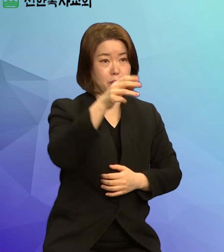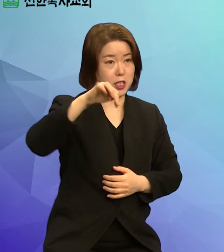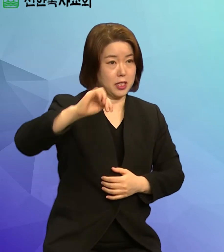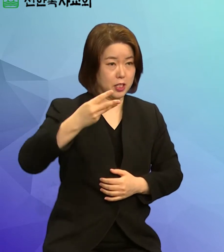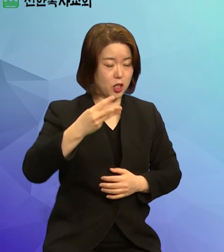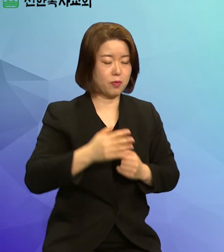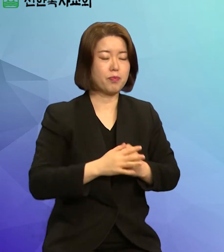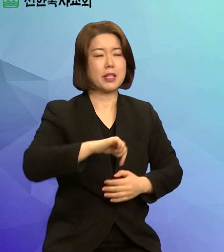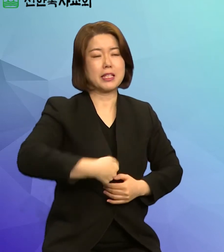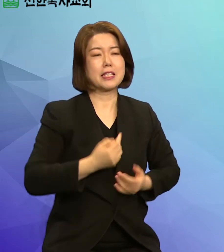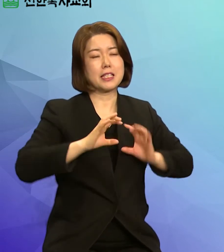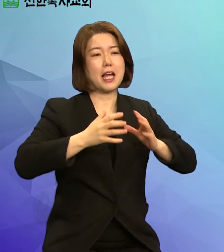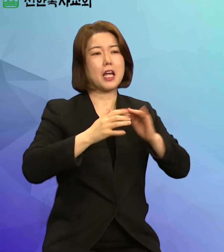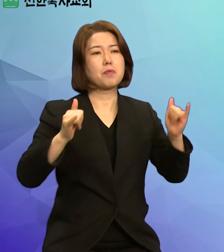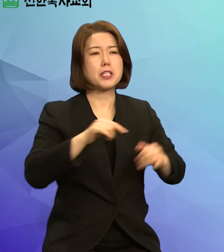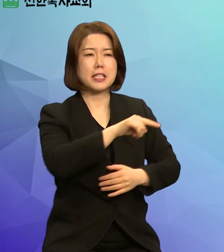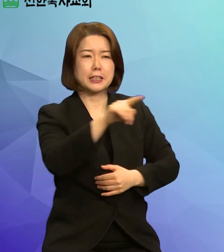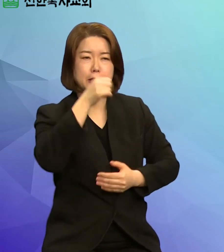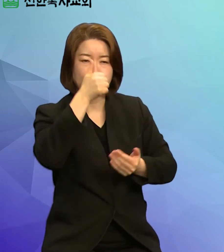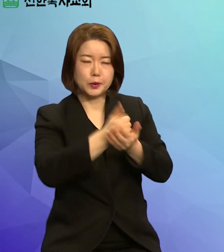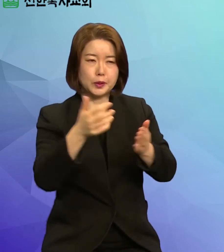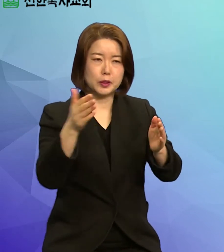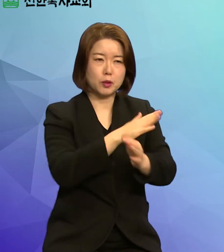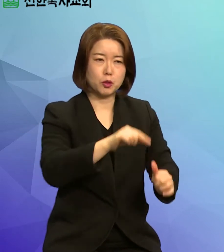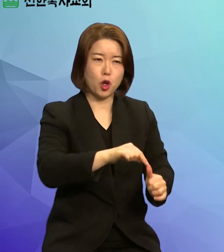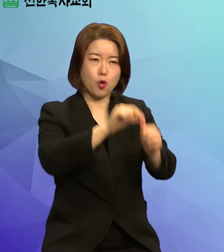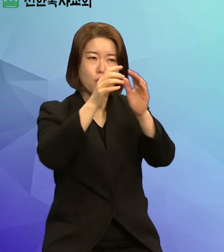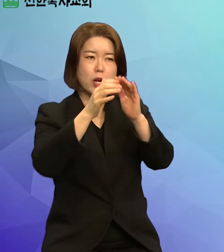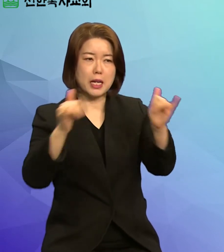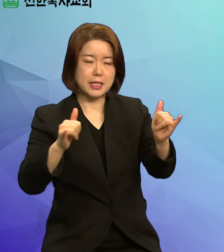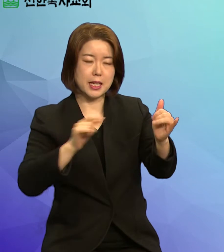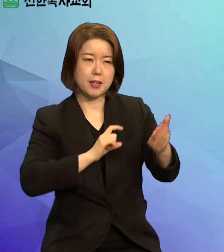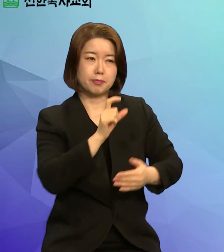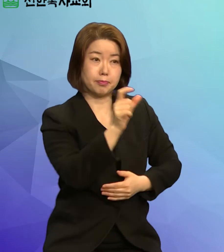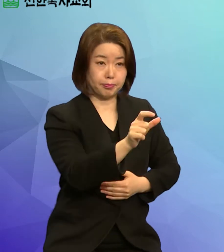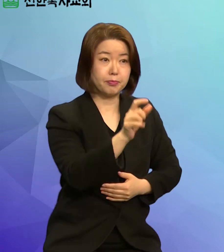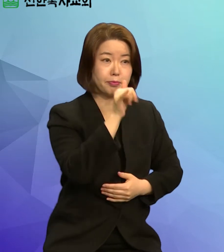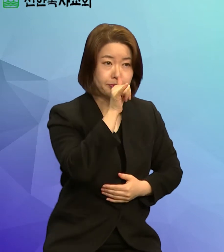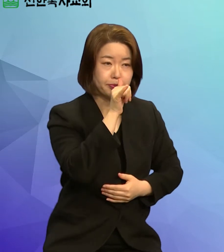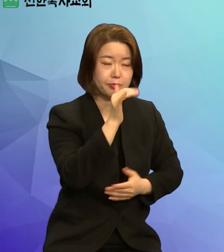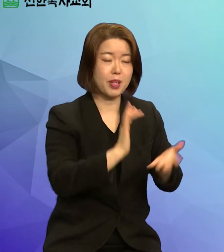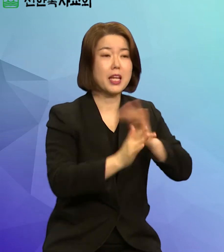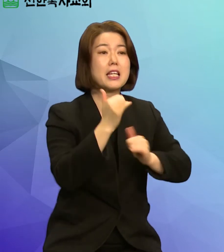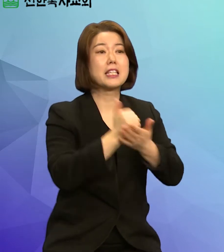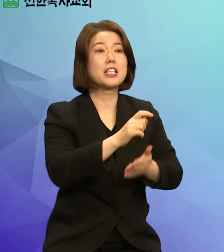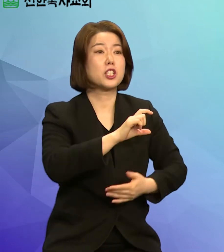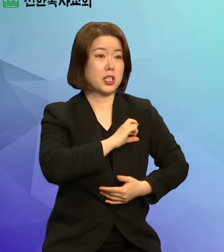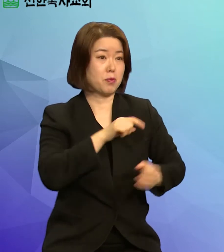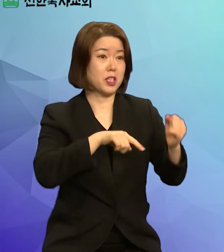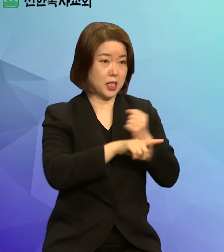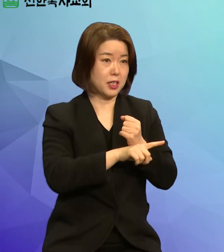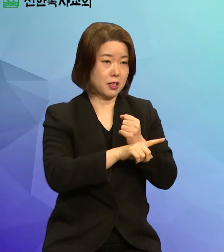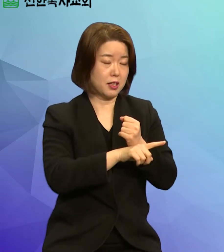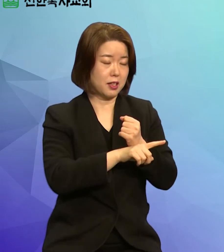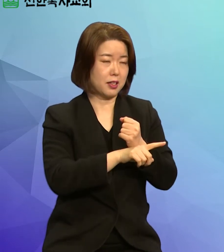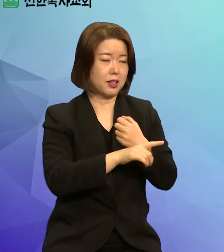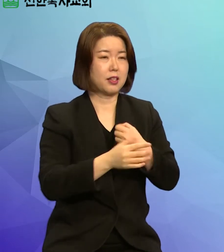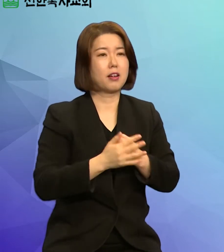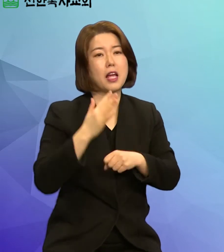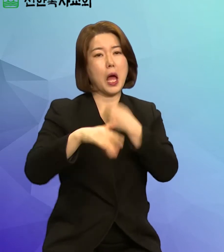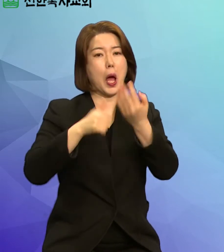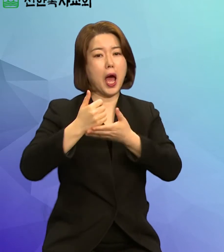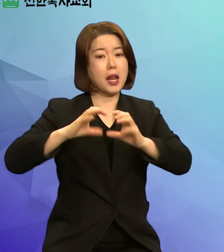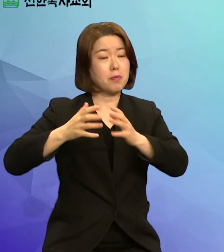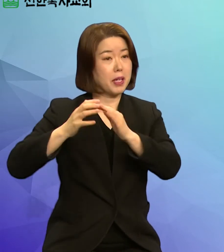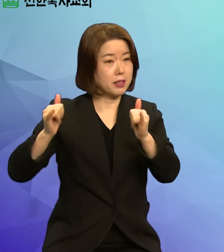21절에 자기 백성을 그들의 죄에서 구원할 자이심이라. 예수님의 이름의 의미는 하나님의